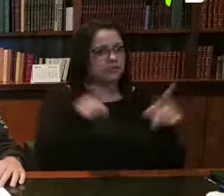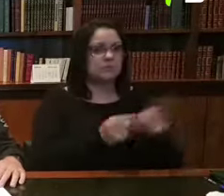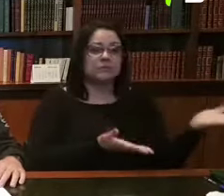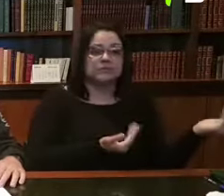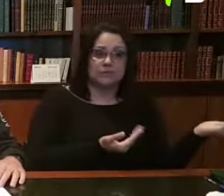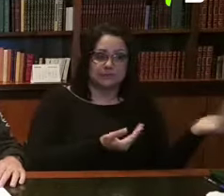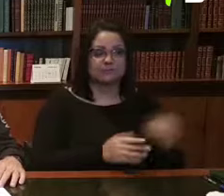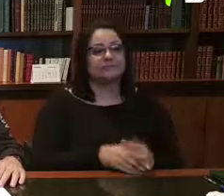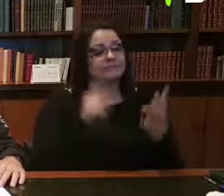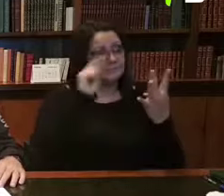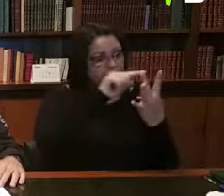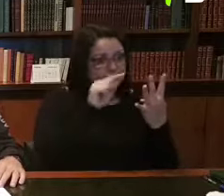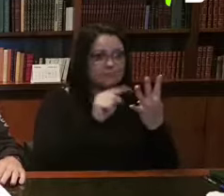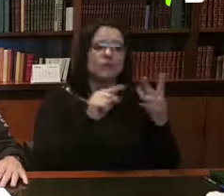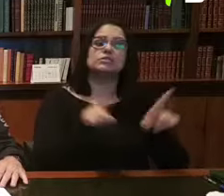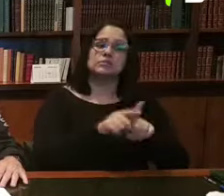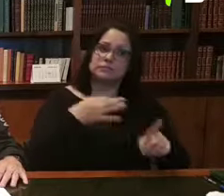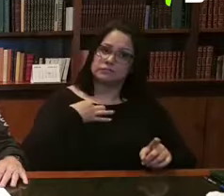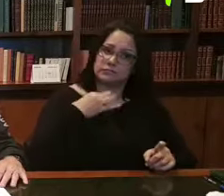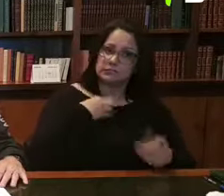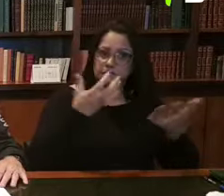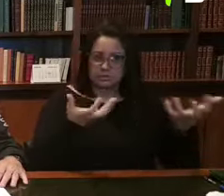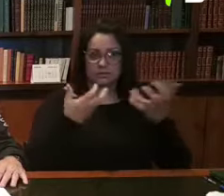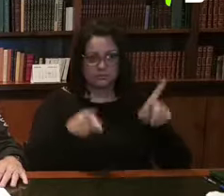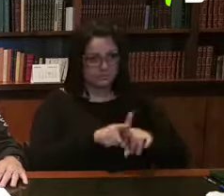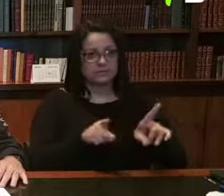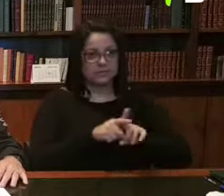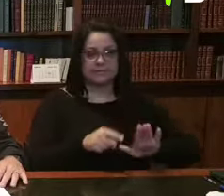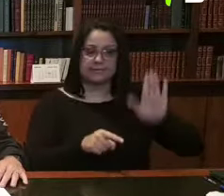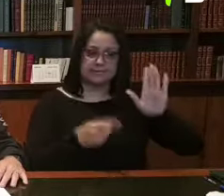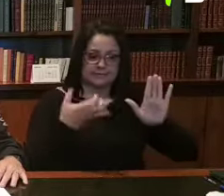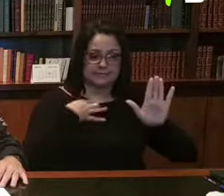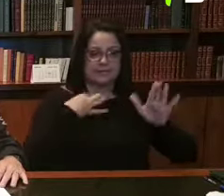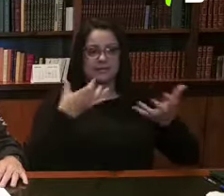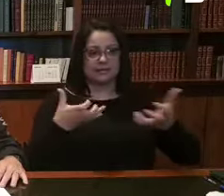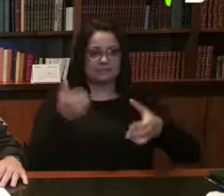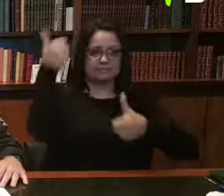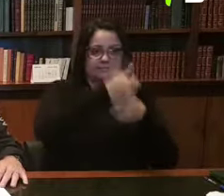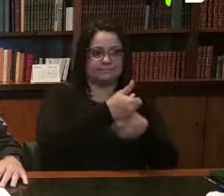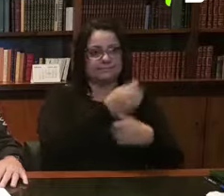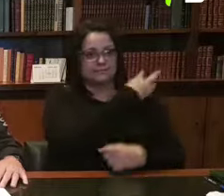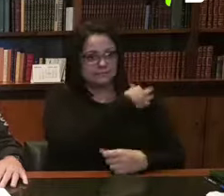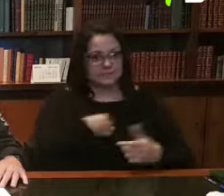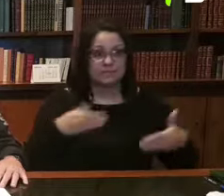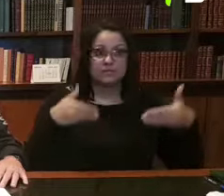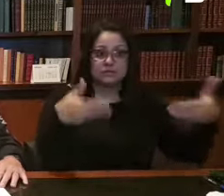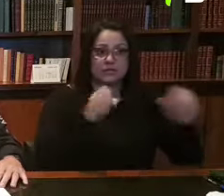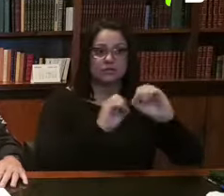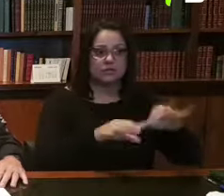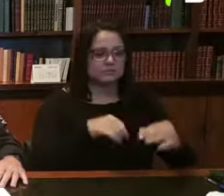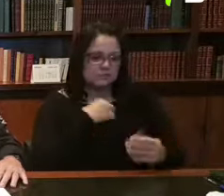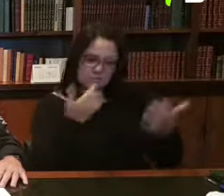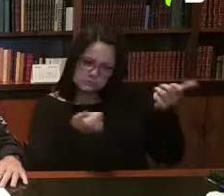lado ali o garoto o renato entre outros dois que se apresentado também como candidato à semelhança da educação